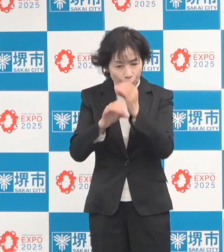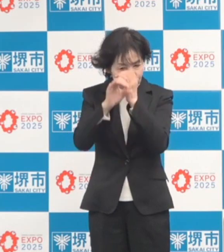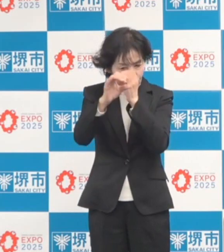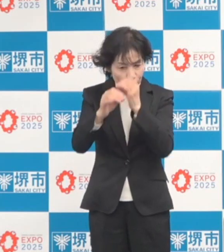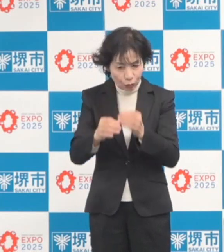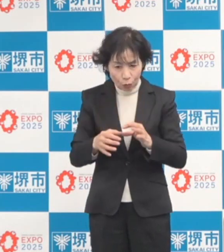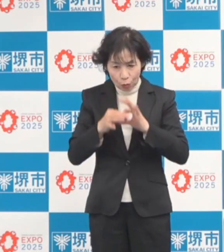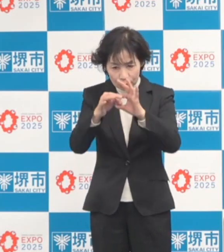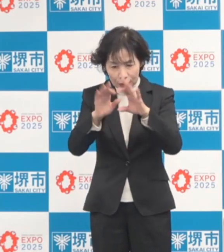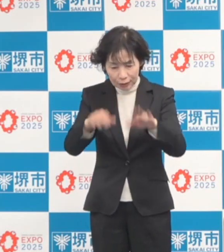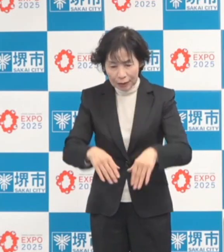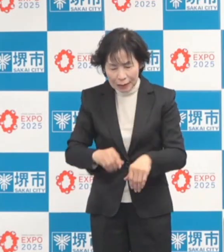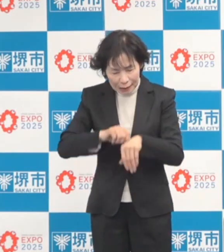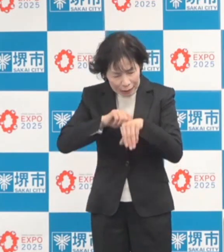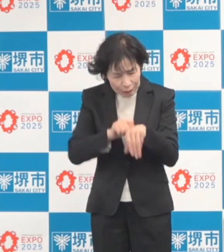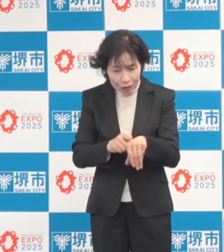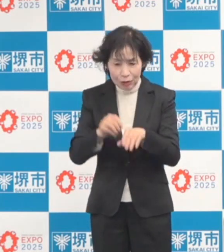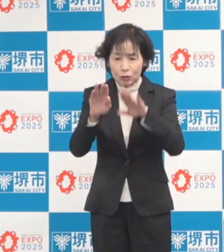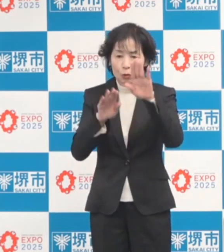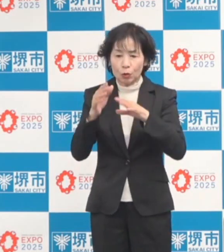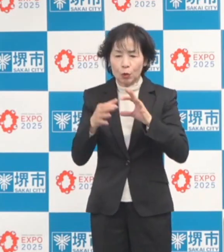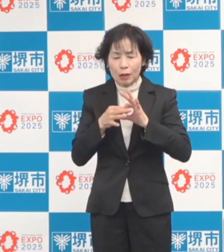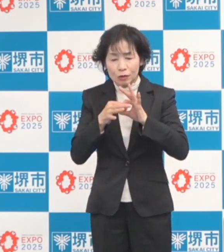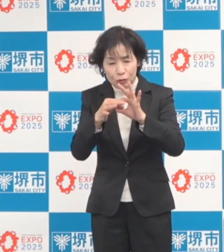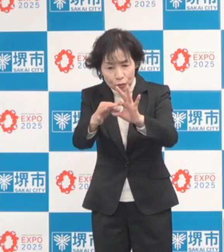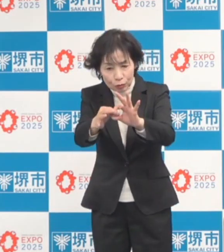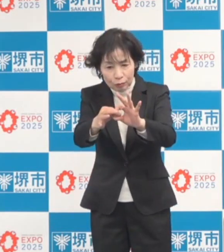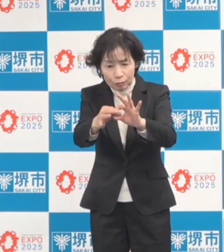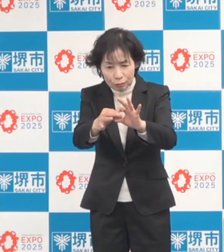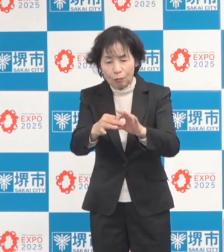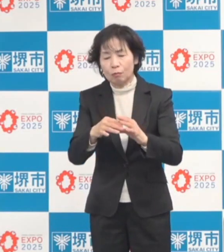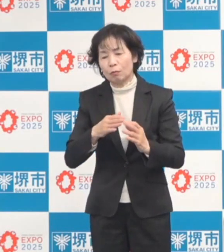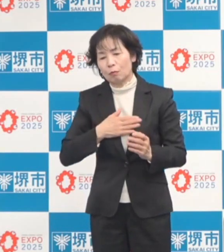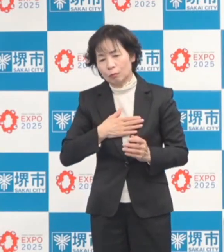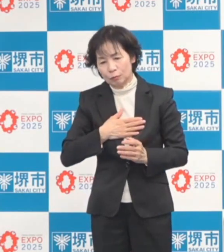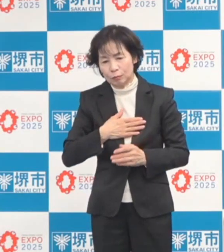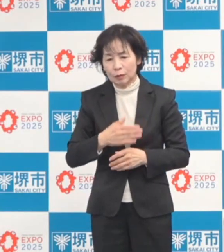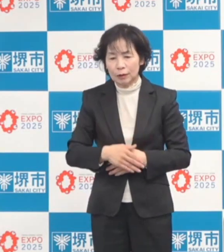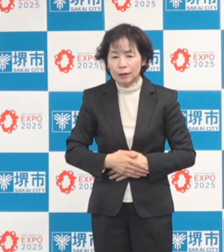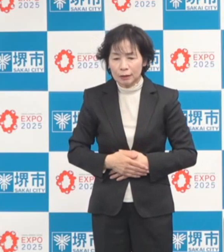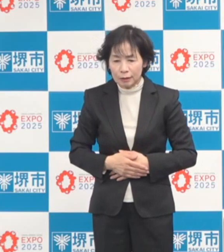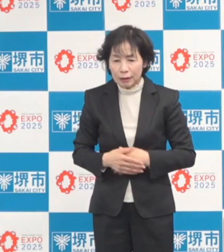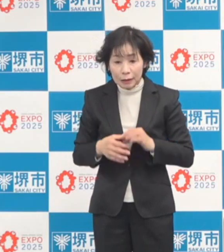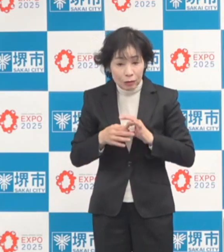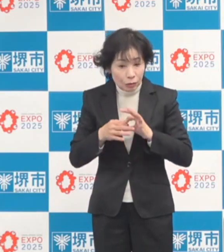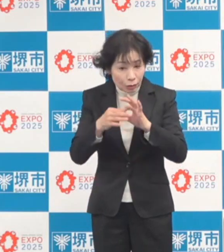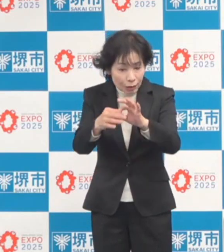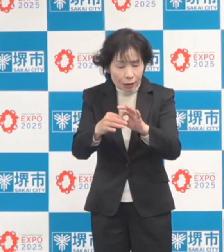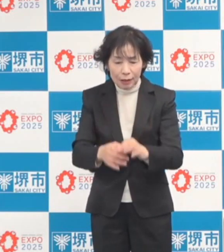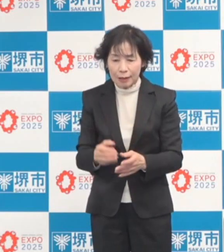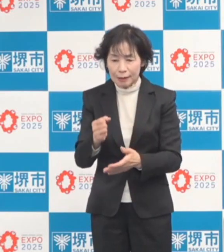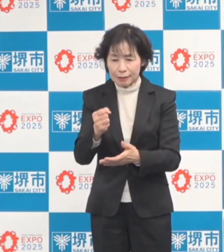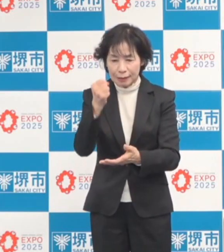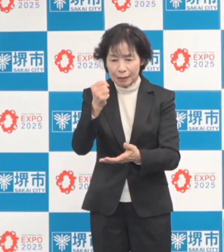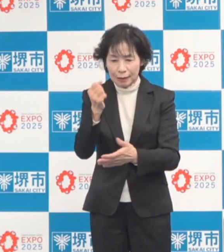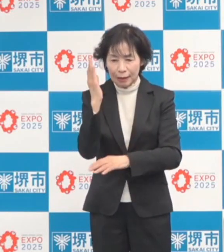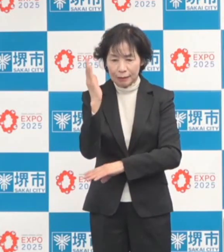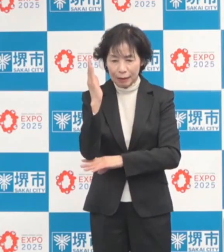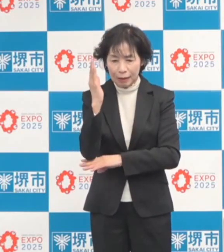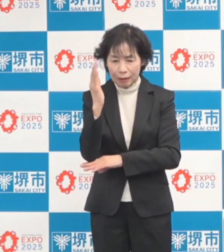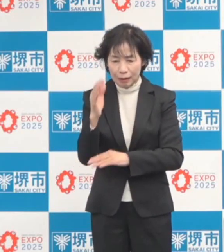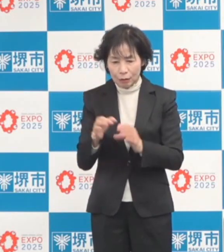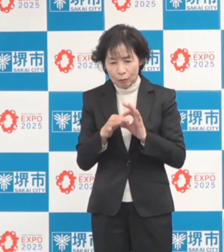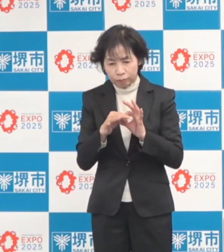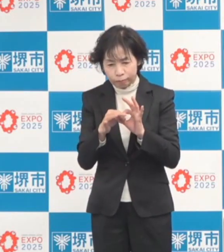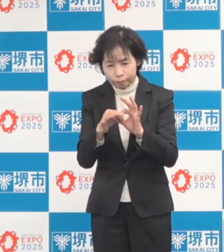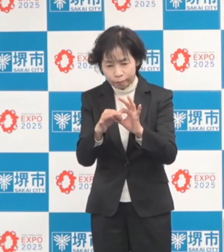ては厳しい財政状況が続くと認識をしております。引き続き財政の持続性を確保する取り組みを進めてまい